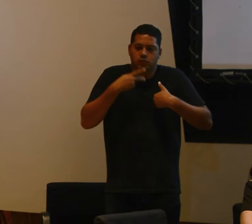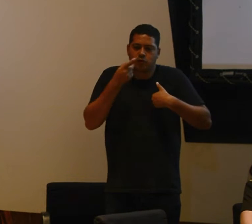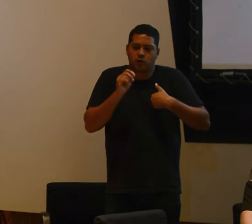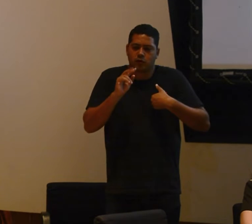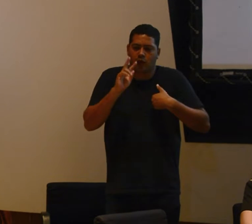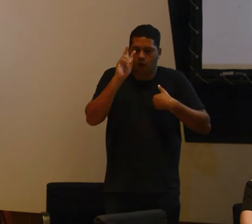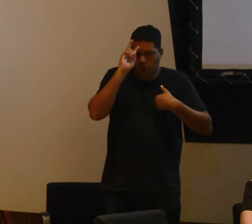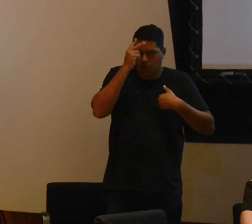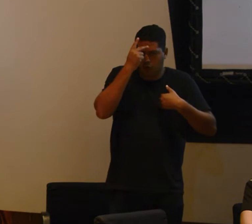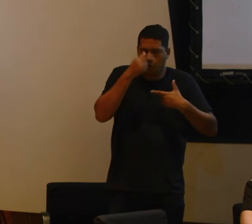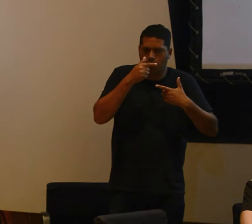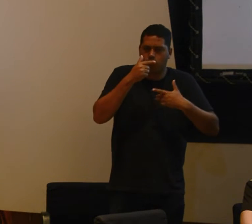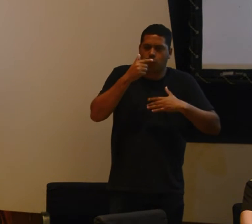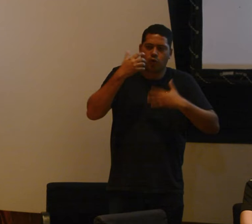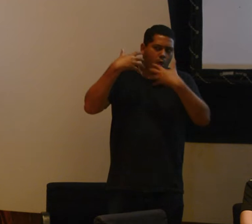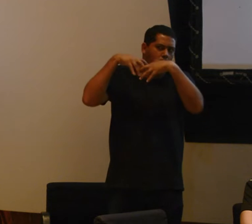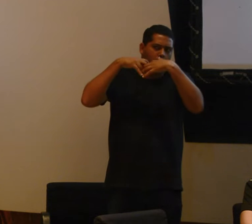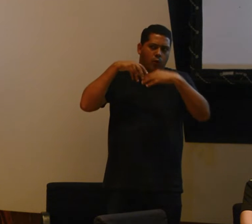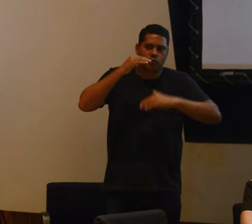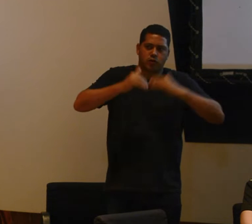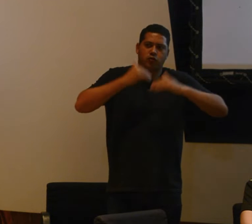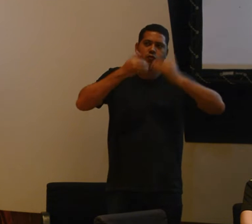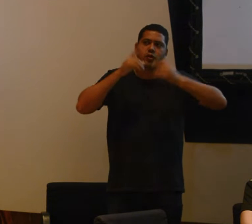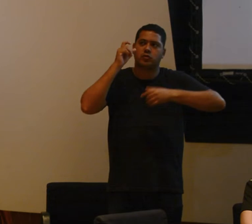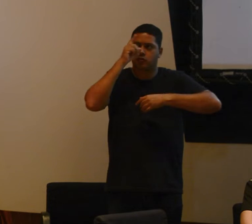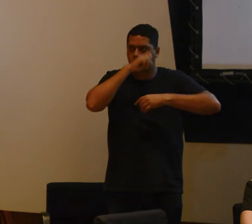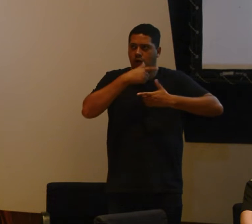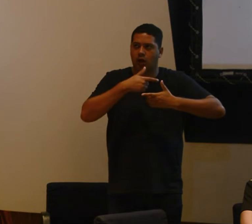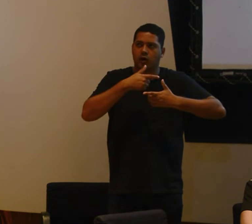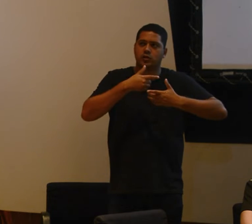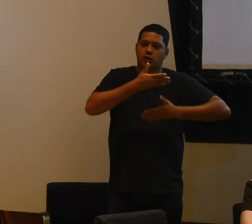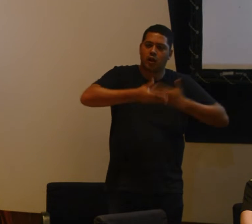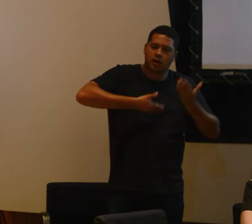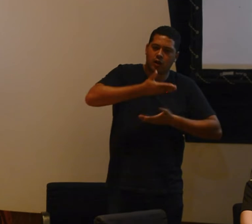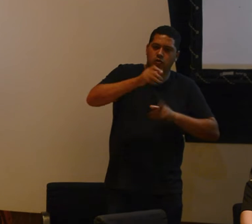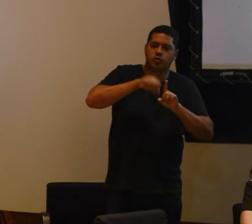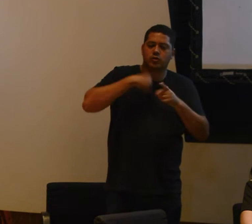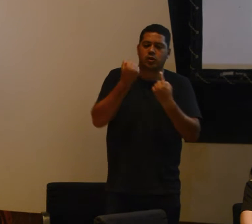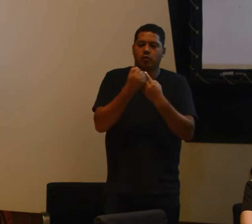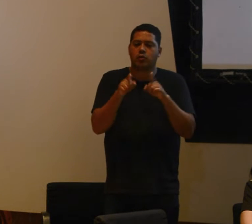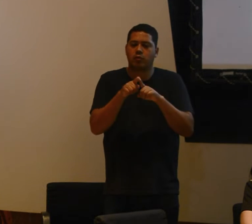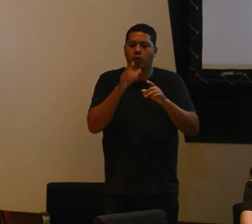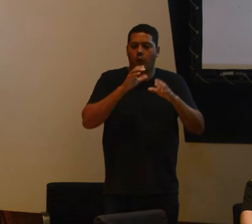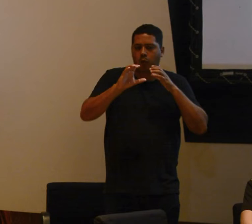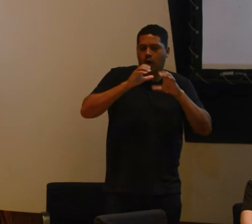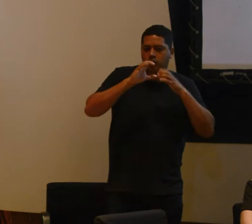do neurodesenvolvimento, caracterizado aí pelas dificuldades nos aspectos da interação social e também nos aspectos